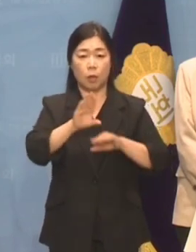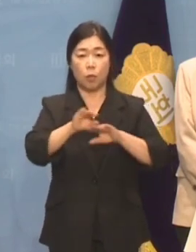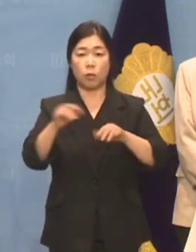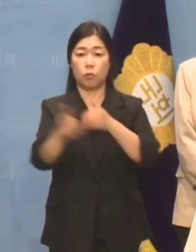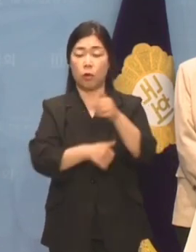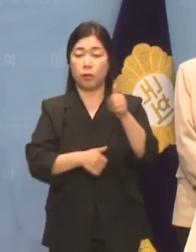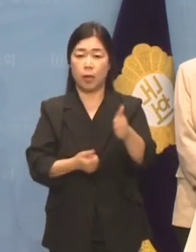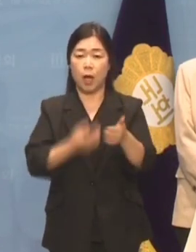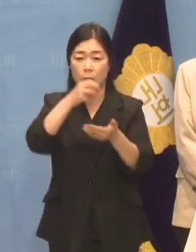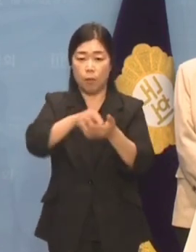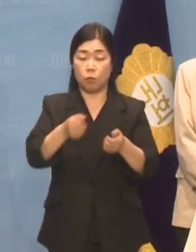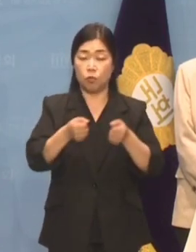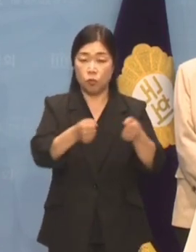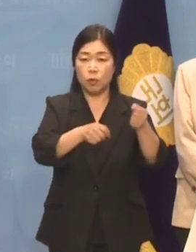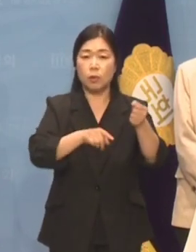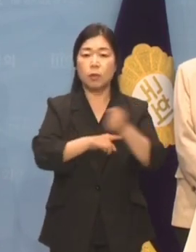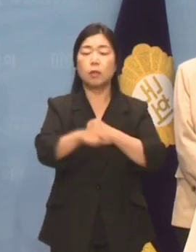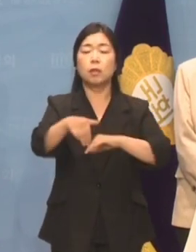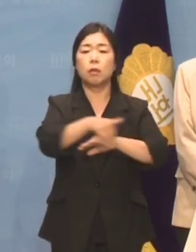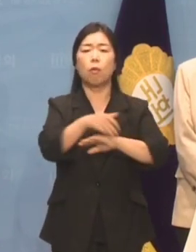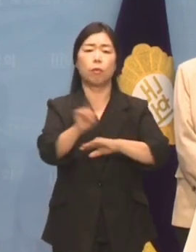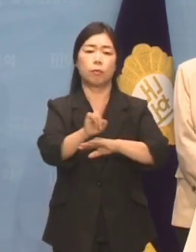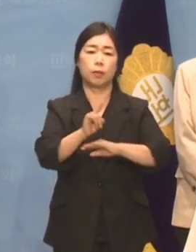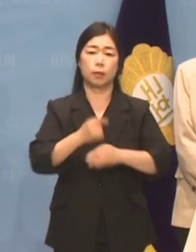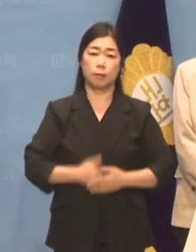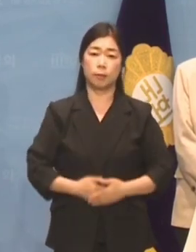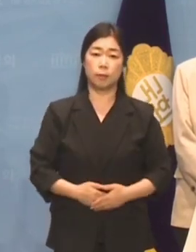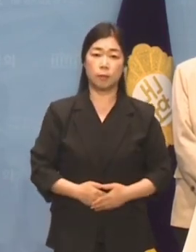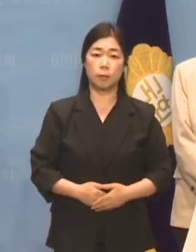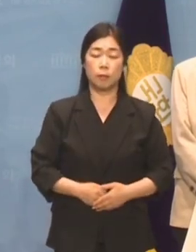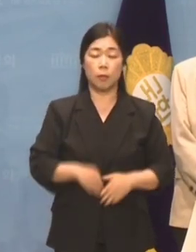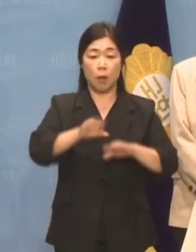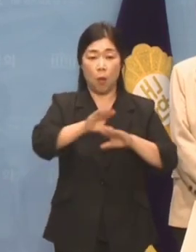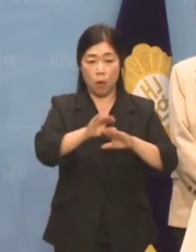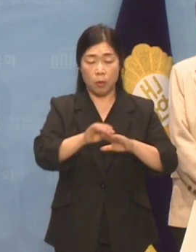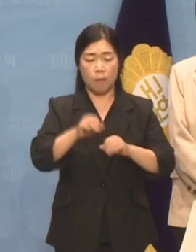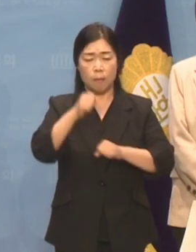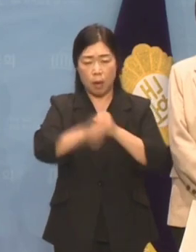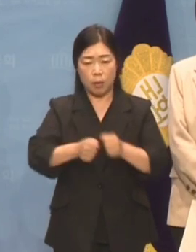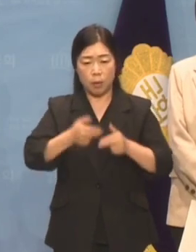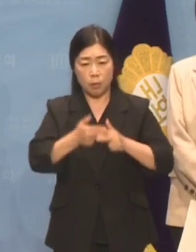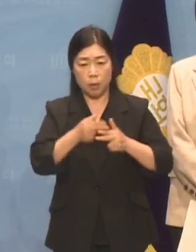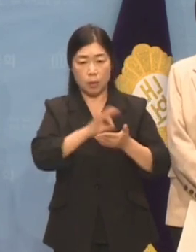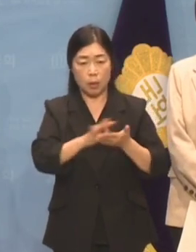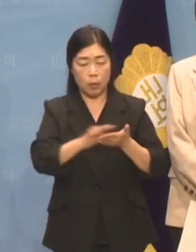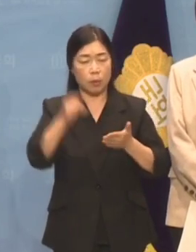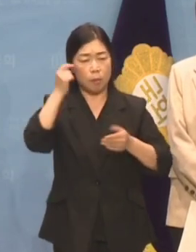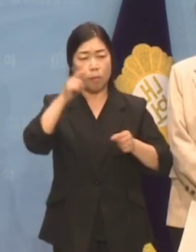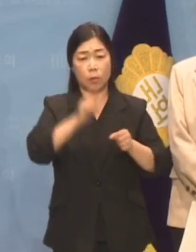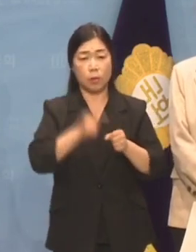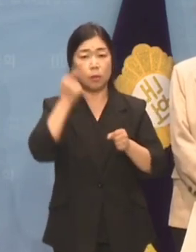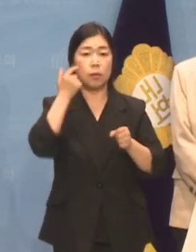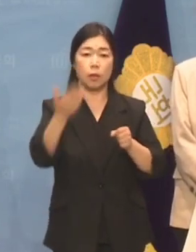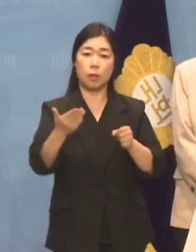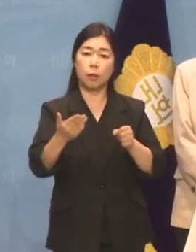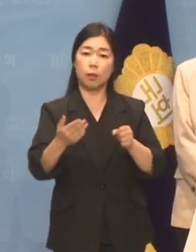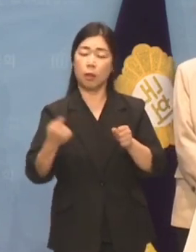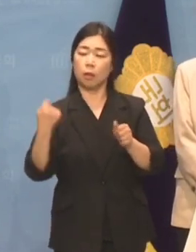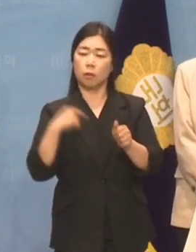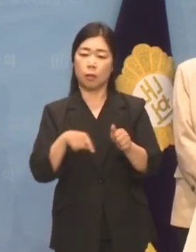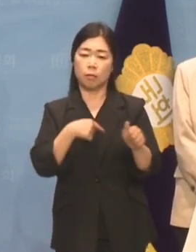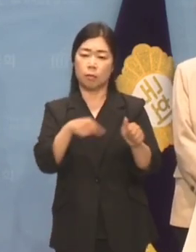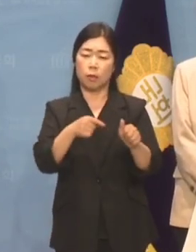하는 의도는 무엇입니까? 언론을 정권 입맛에 맞게 좌우하려는 불법적 시도에 배후에